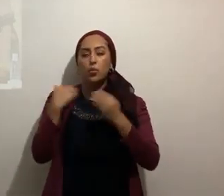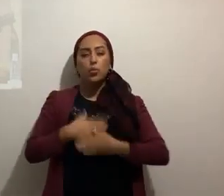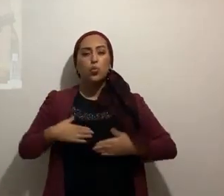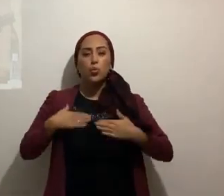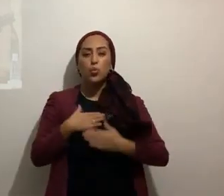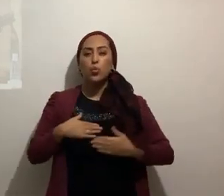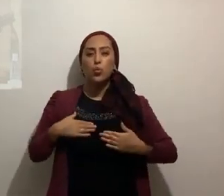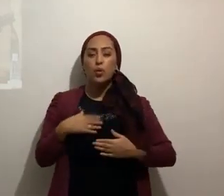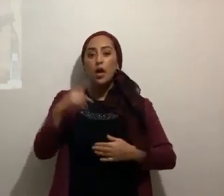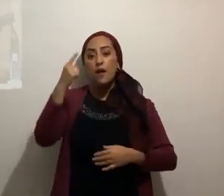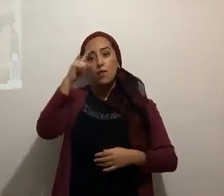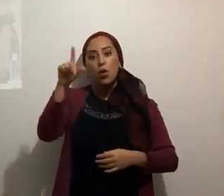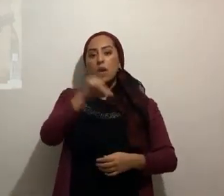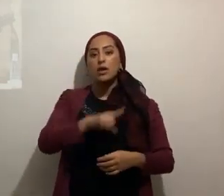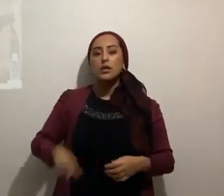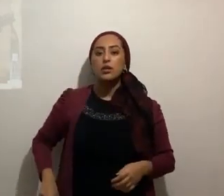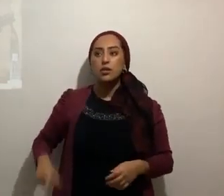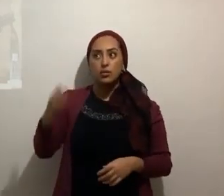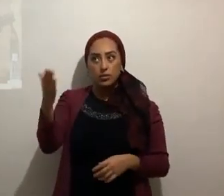el Adón, por el Señor.